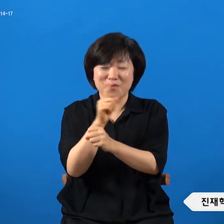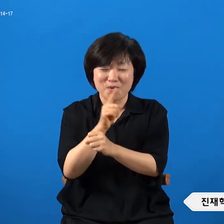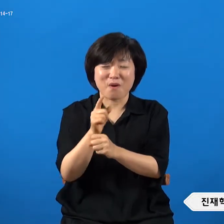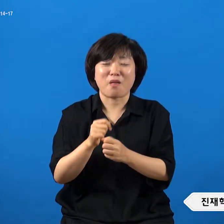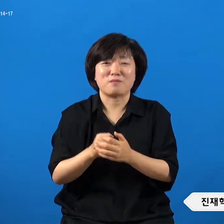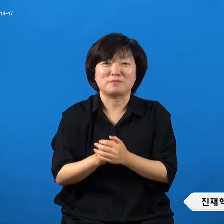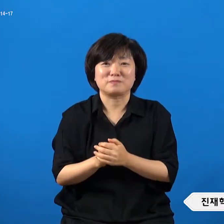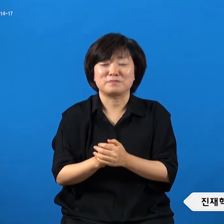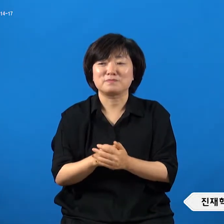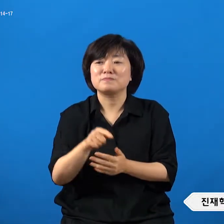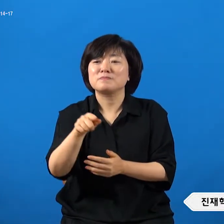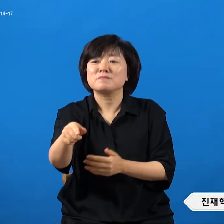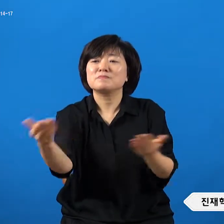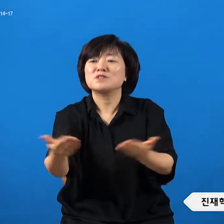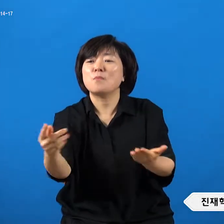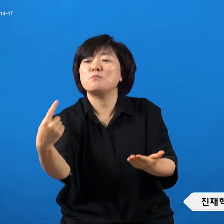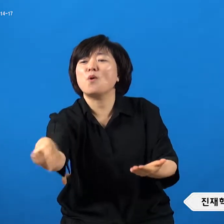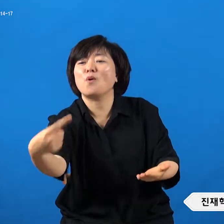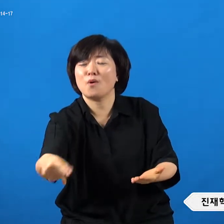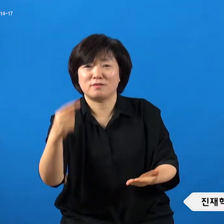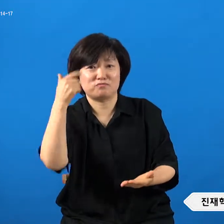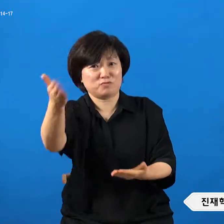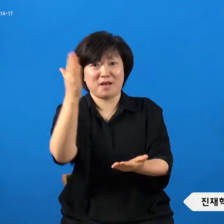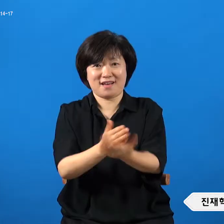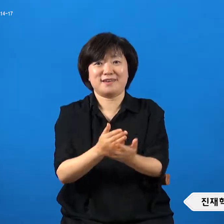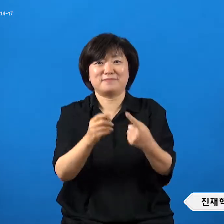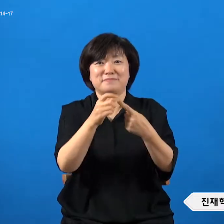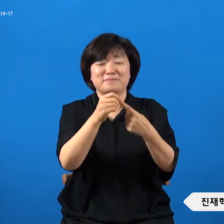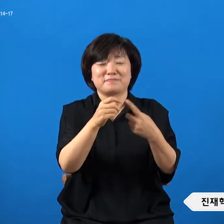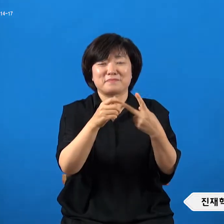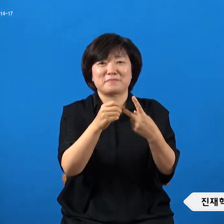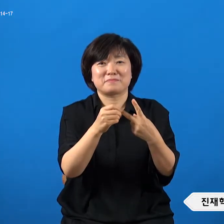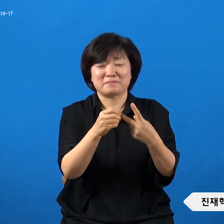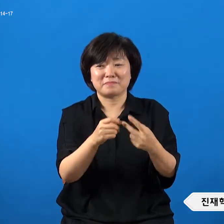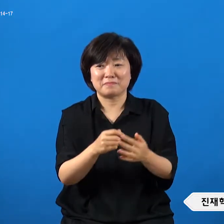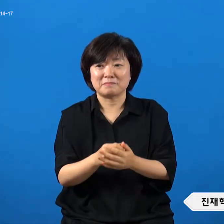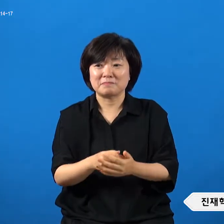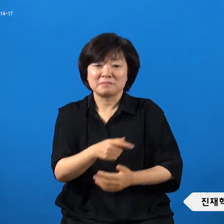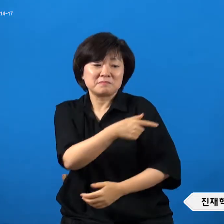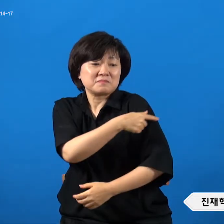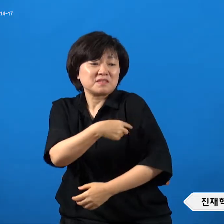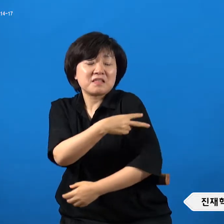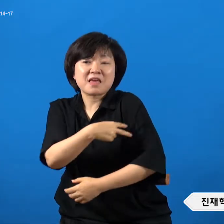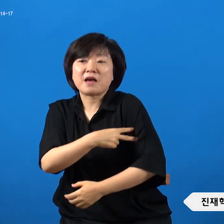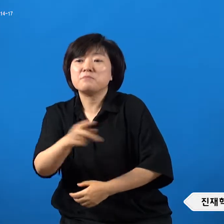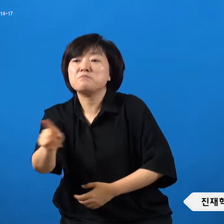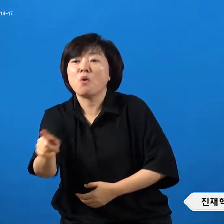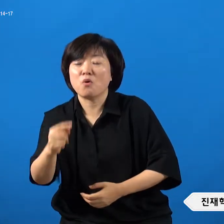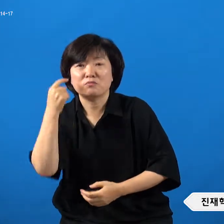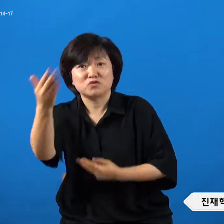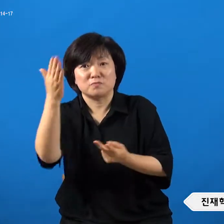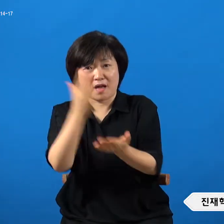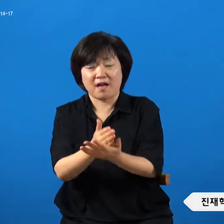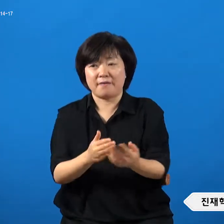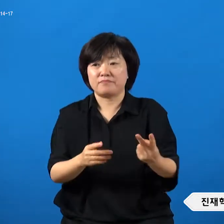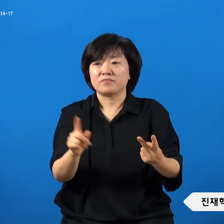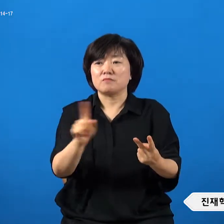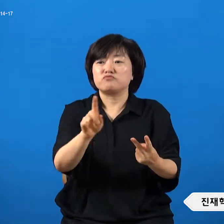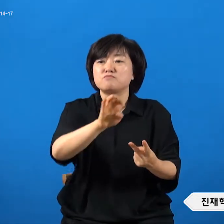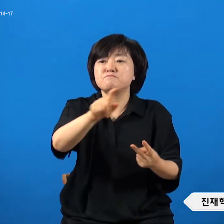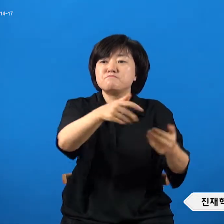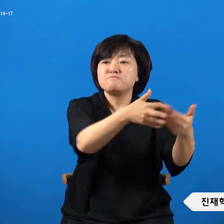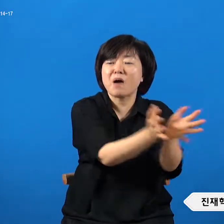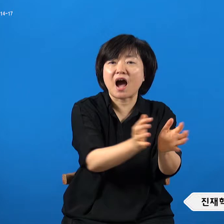있습니다. 첫째, 신분을 묻지 말라, 직업을 묻지 말라, 계급을 묻지 말라, 당파를 묻지